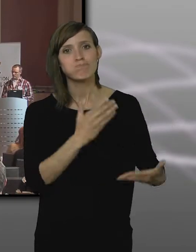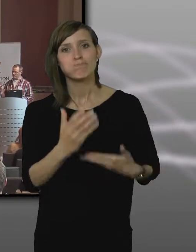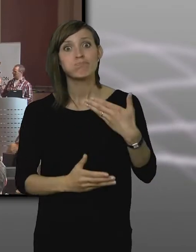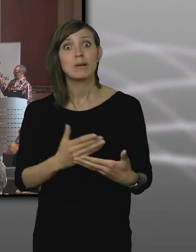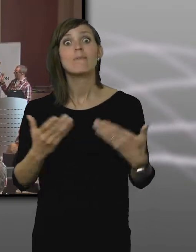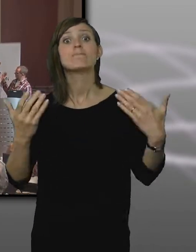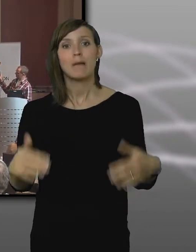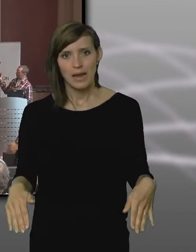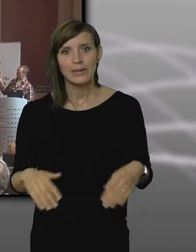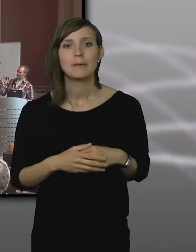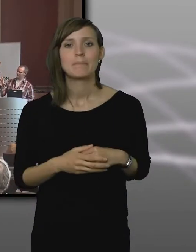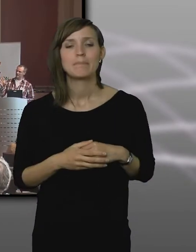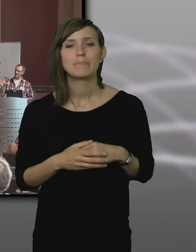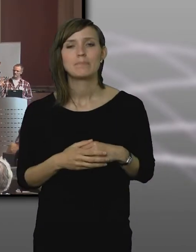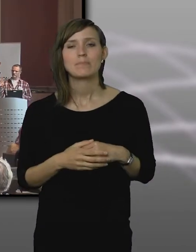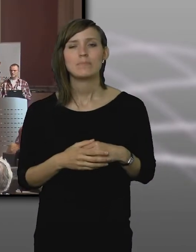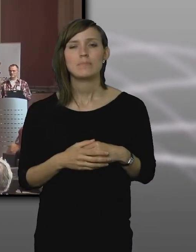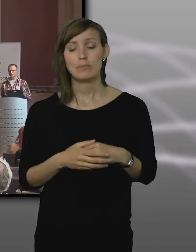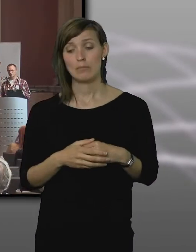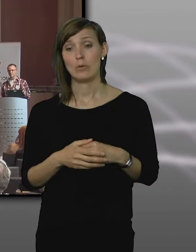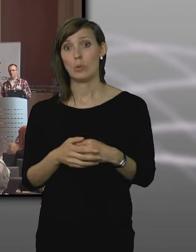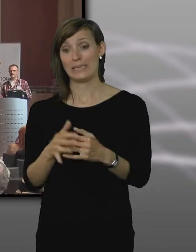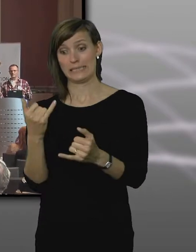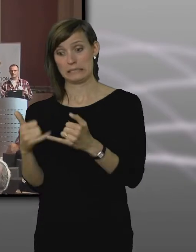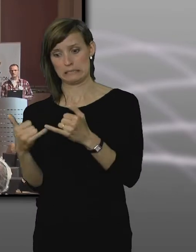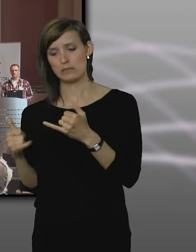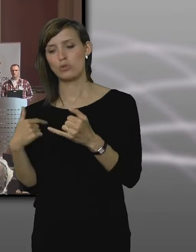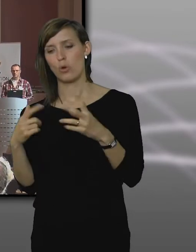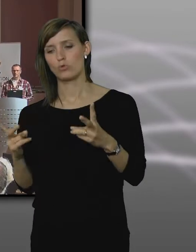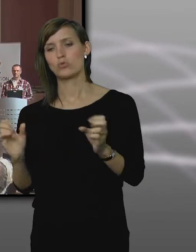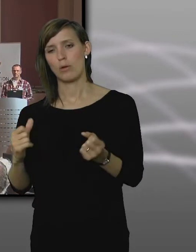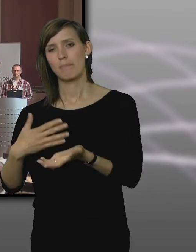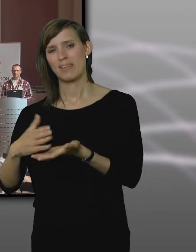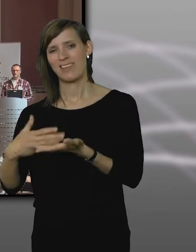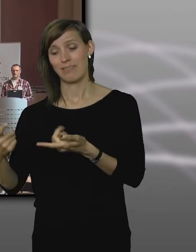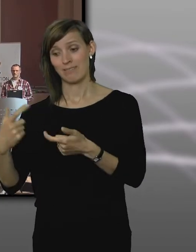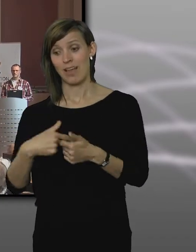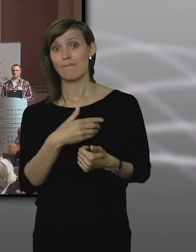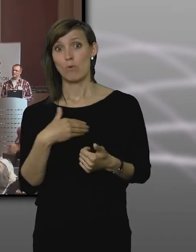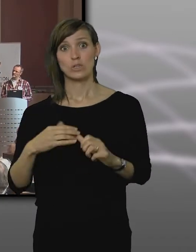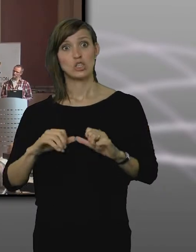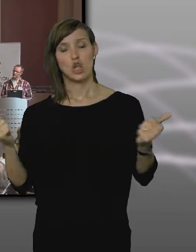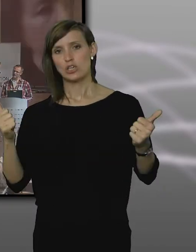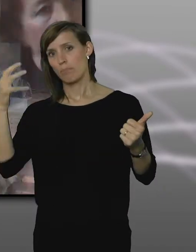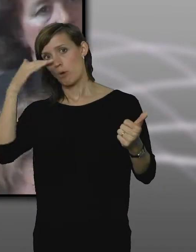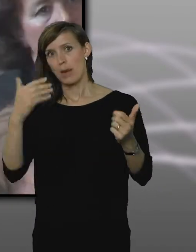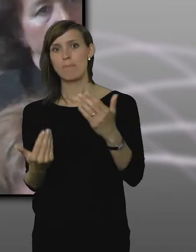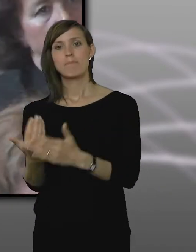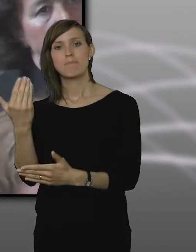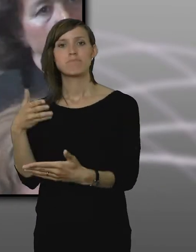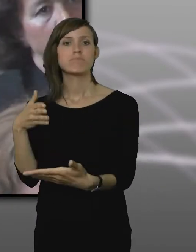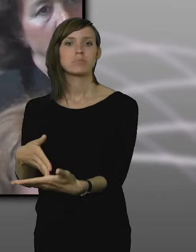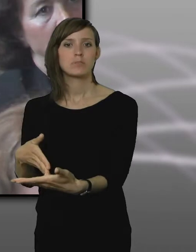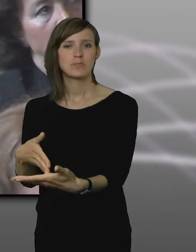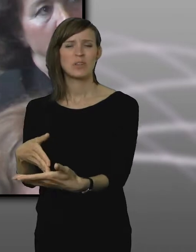Och vad jag vill prata om på slutet är... Det största problemet som vi dök på, som kanske då var mest kopplat till